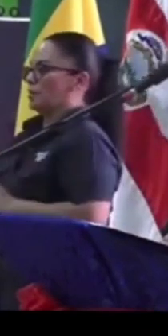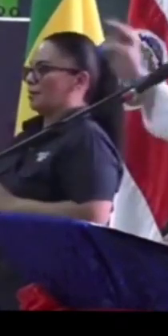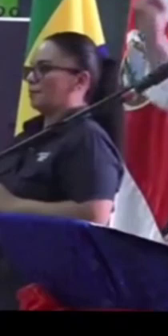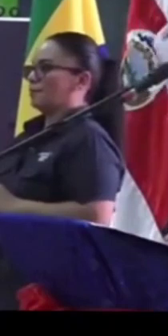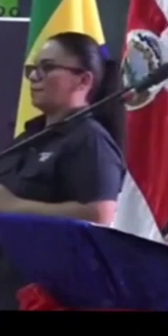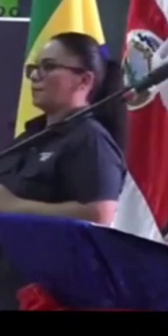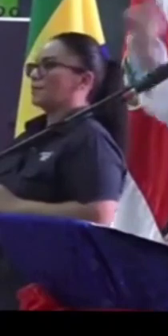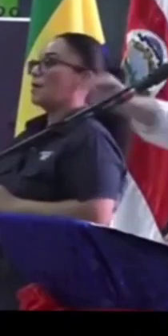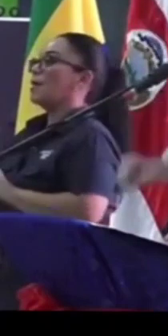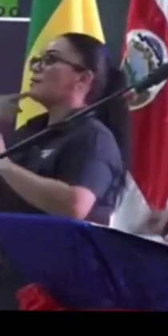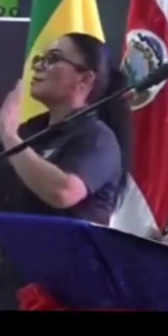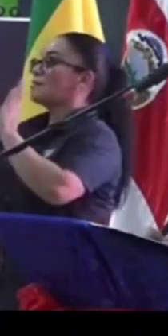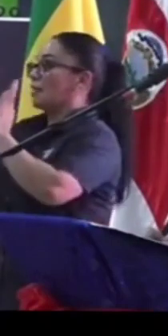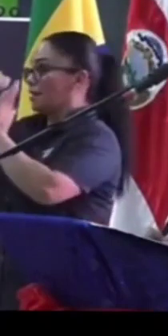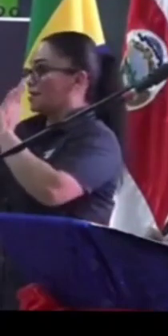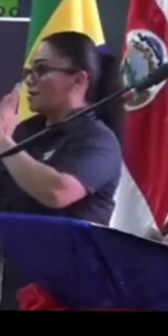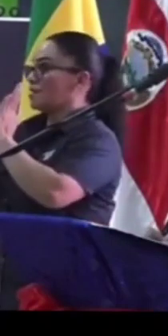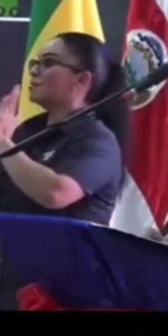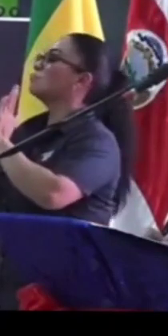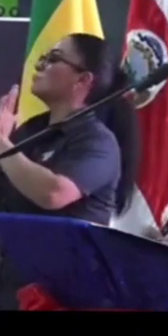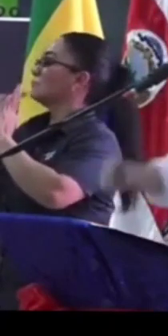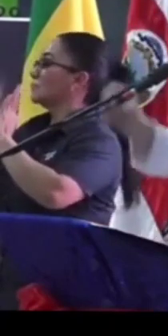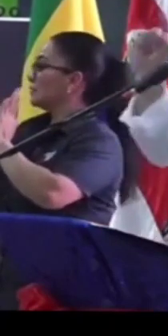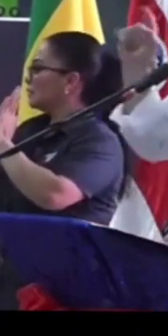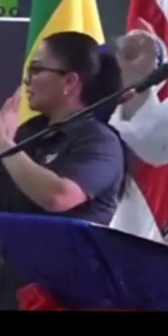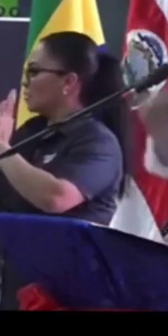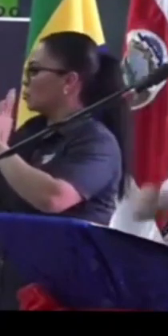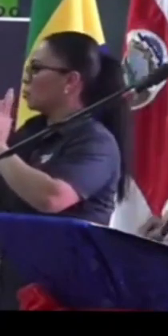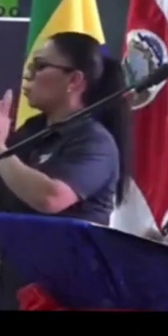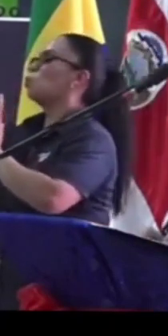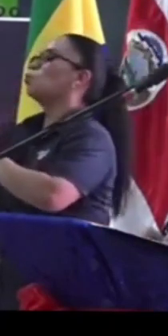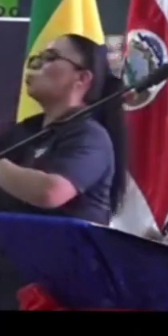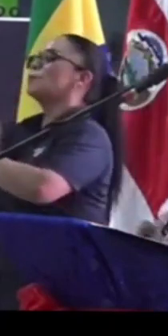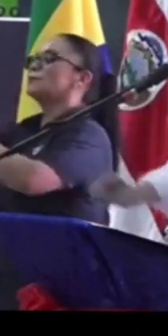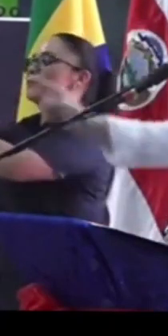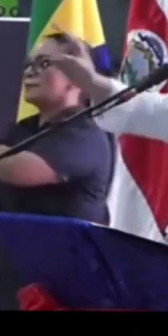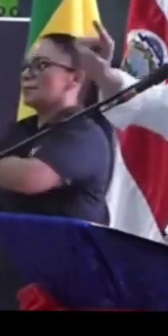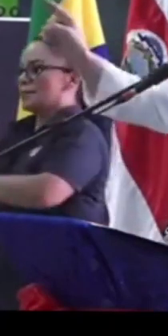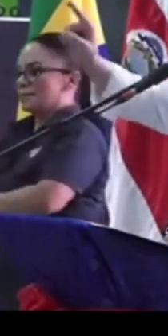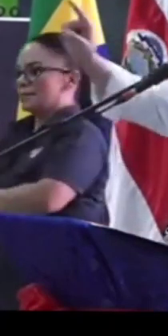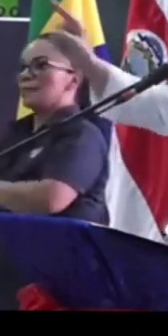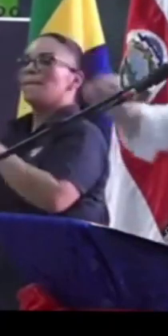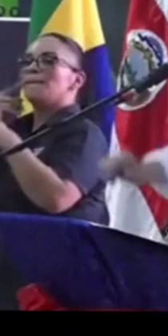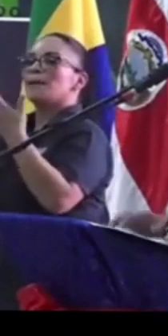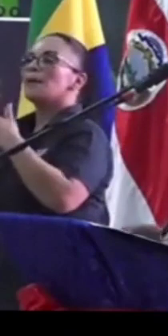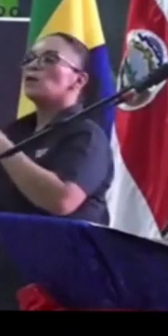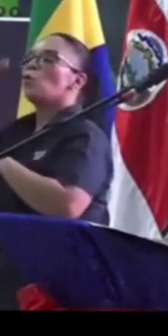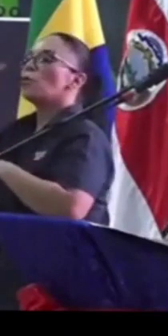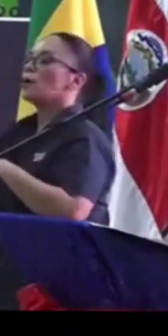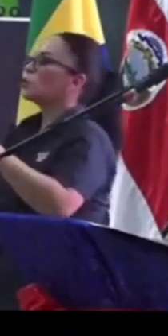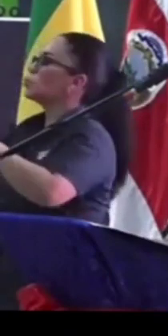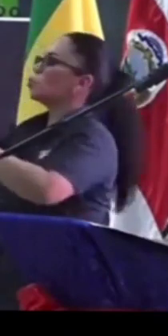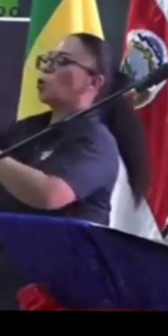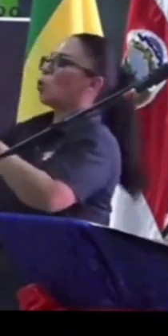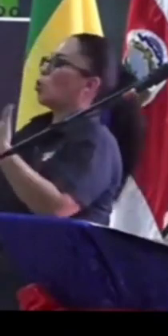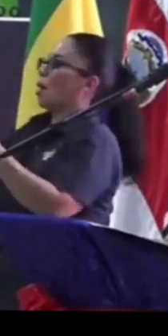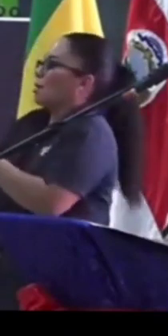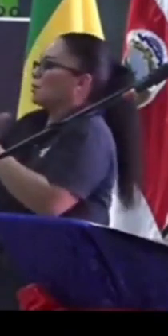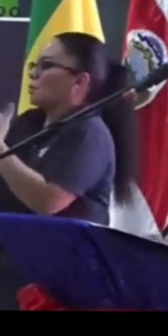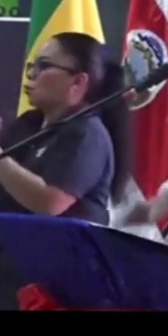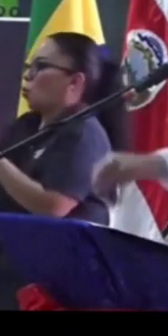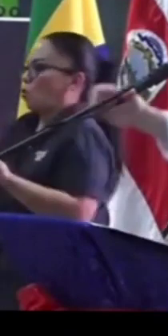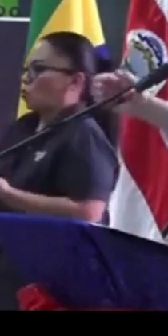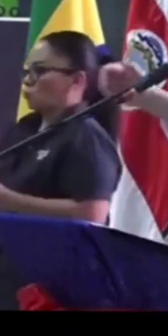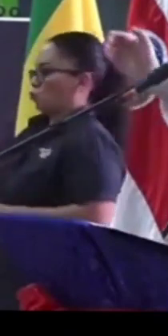está diseñada y nuestras leyes para que el gobierno no lo pueda hacer todo